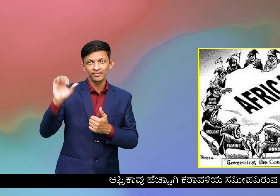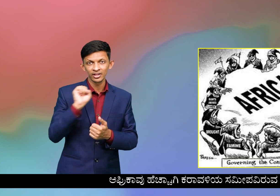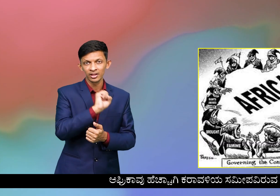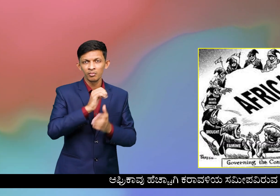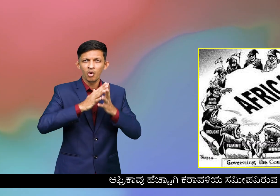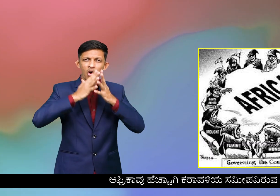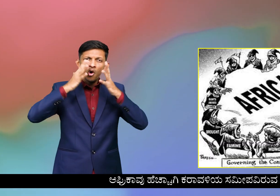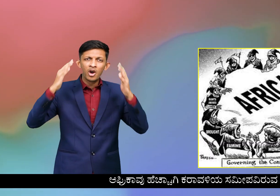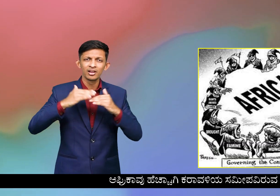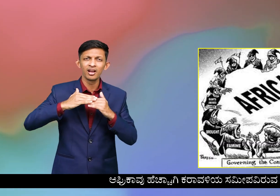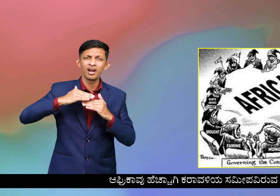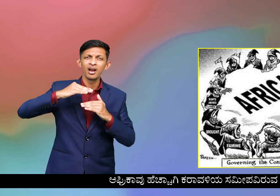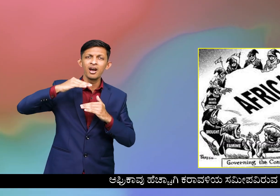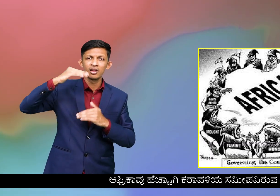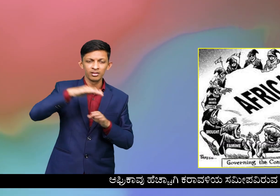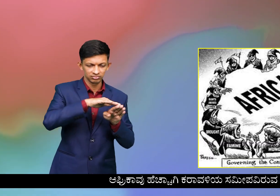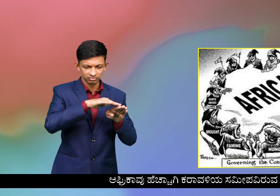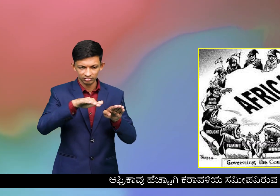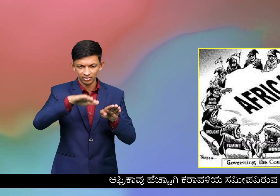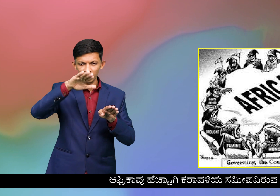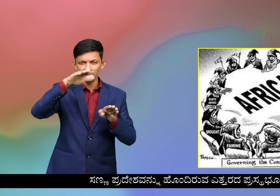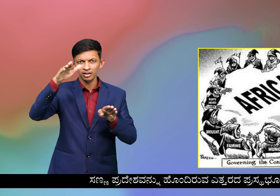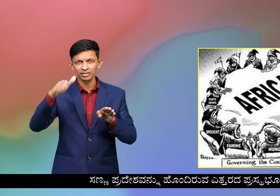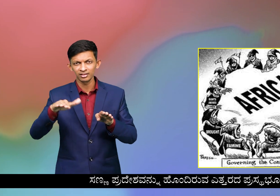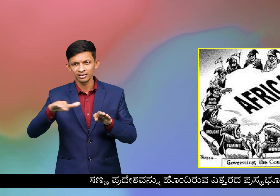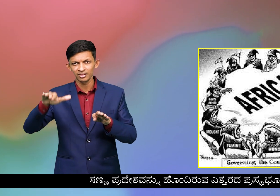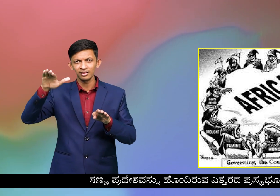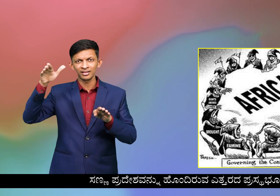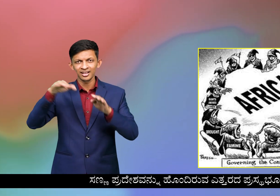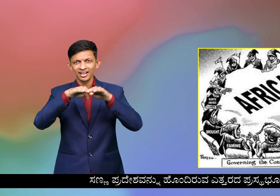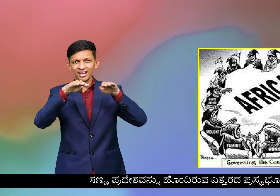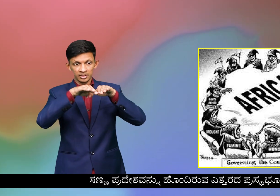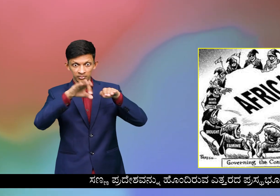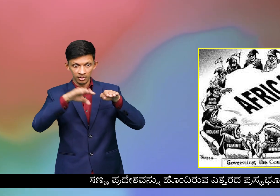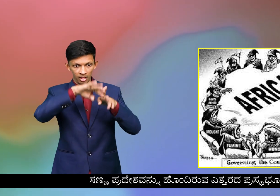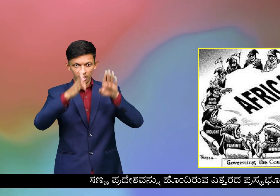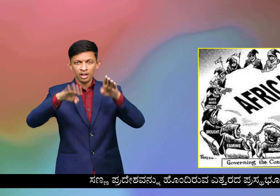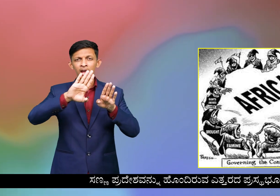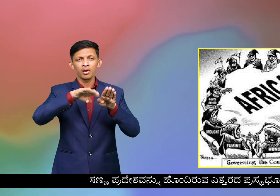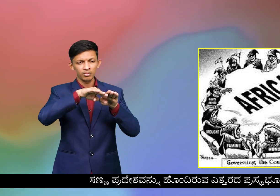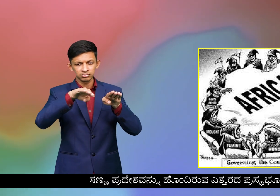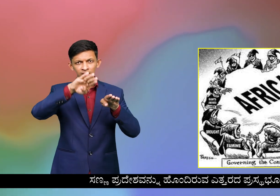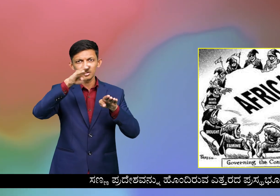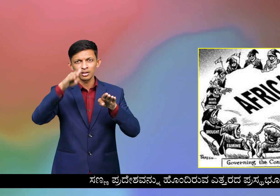ಆಫ್ರಿಕಾವು ಹೆಚ್ಚಾಗಿ ಕರಾವಳಿಯ ಸಮೀಪವಿರುವ ಒಂದು ಸಣ್ಣ ಪ್ರದೇಶವನ್ನು ಹೊಂದಿರುವ ಎತ್ತರದ ಪ್ರಸ್ಥಭೂಮಿಯಾಗಿದೆ.